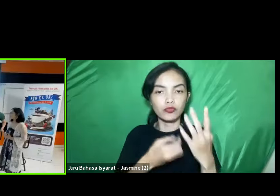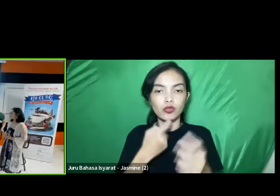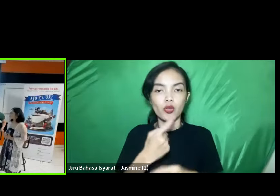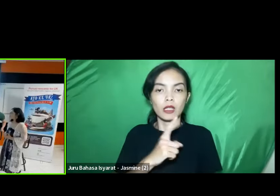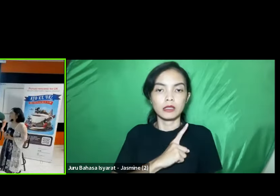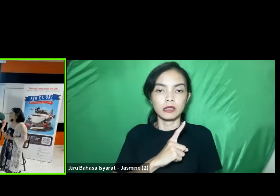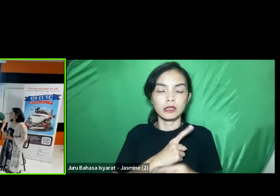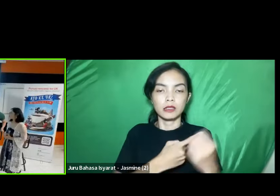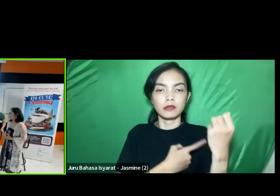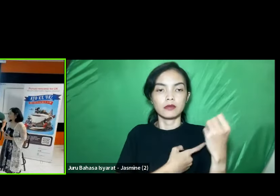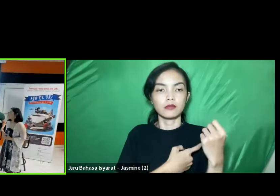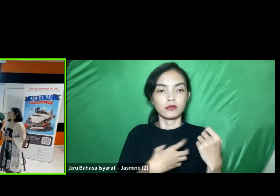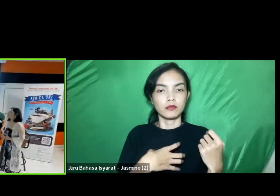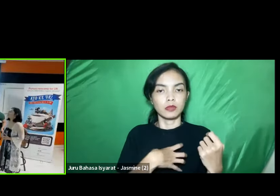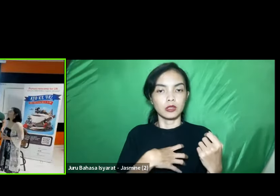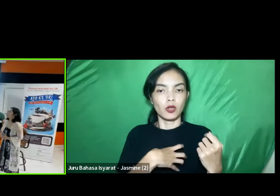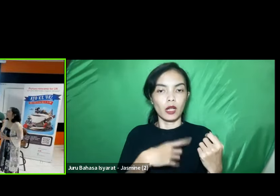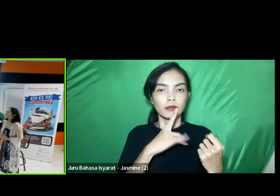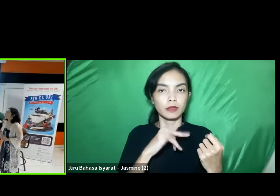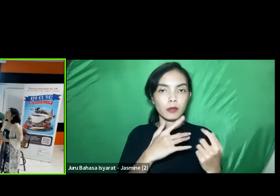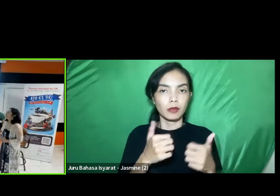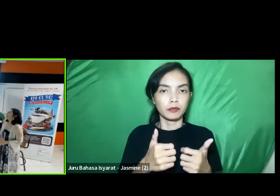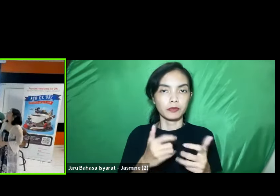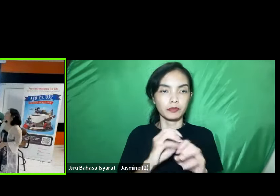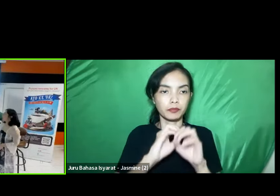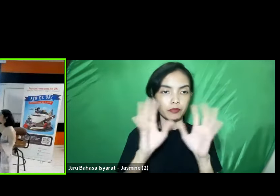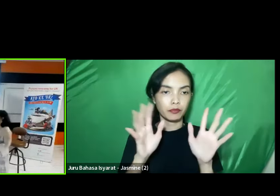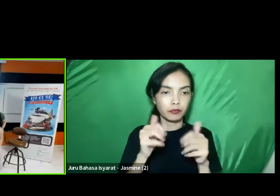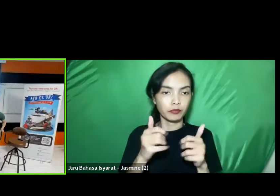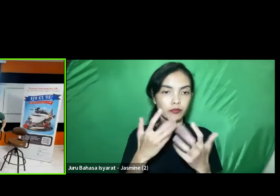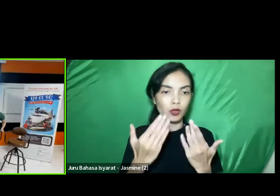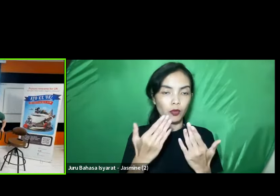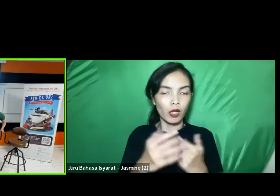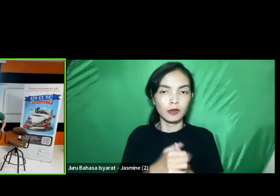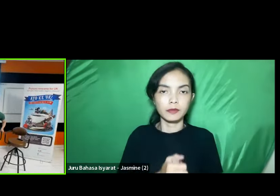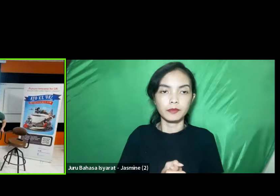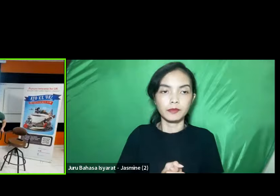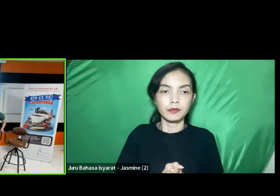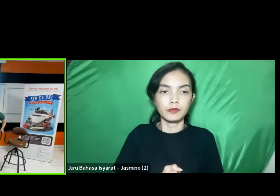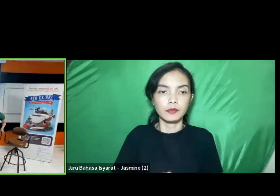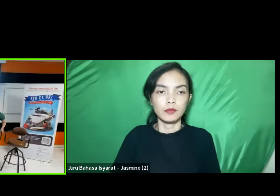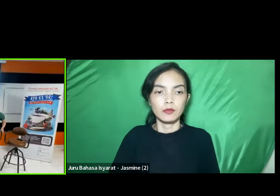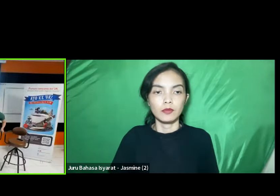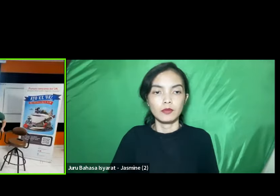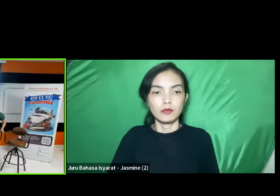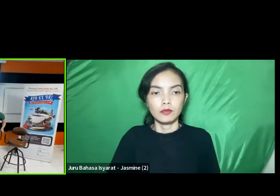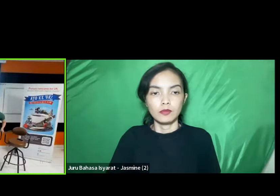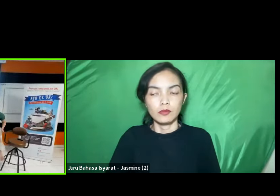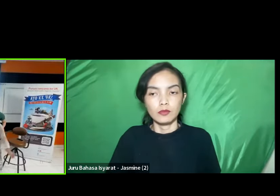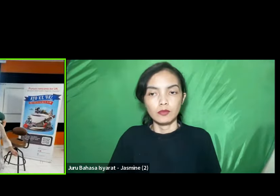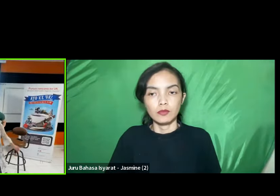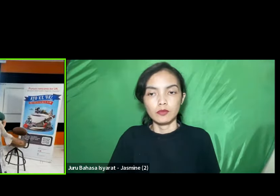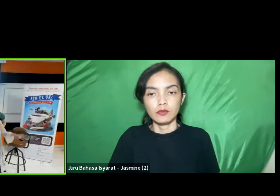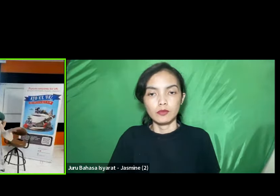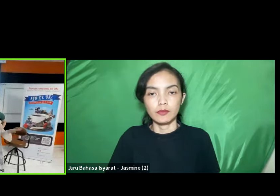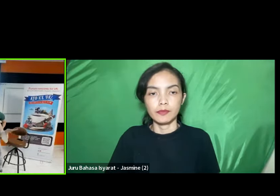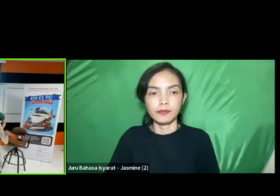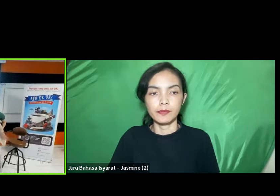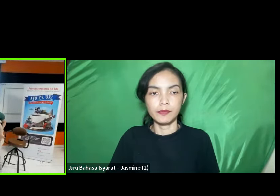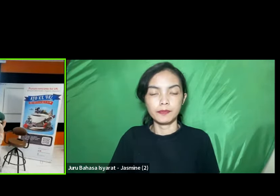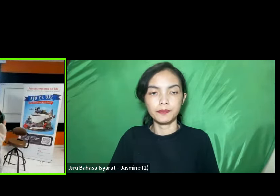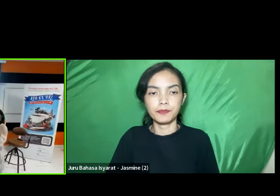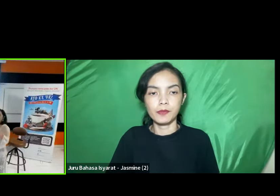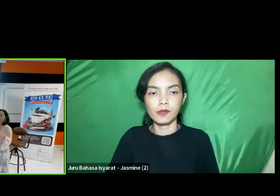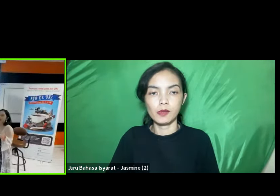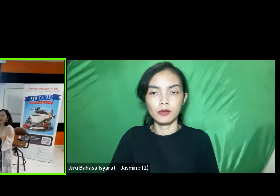personality-nya tuh Seperti apa semoga menjawab thank you Eh belum n masih ada ya pertanyaan dari